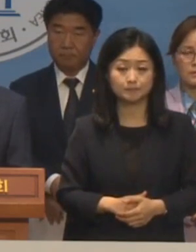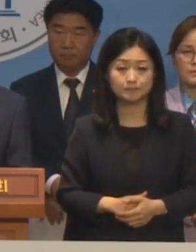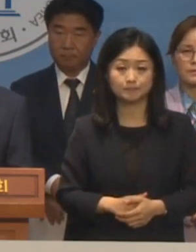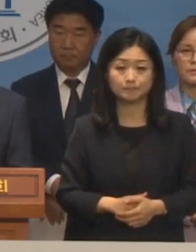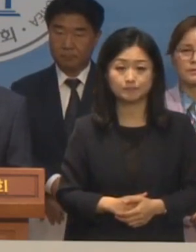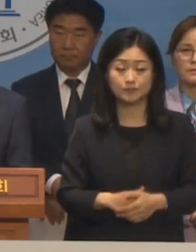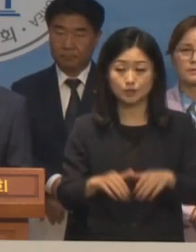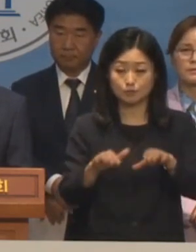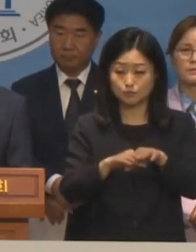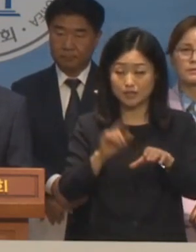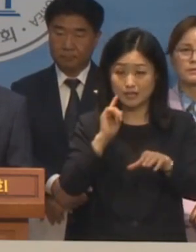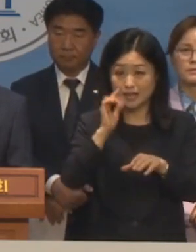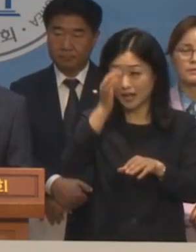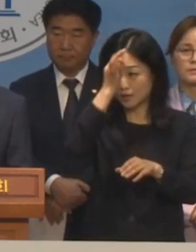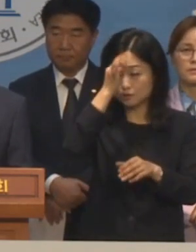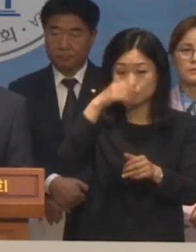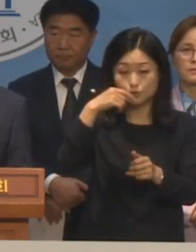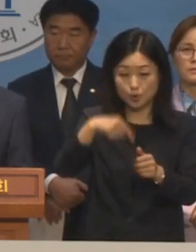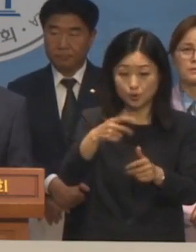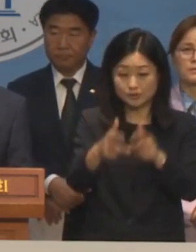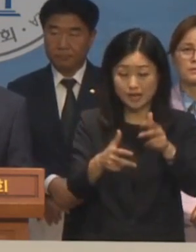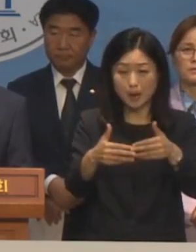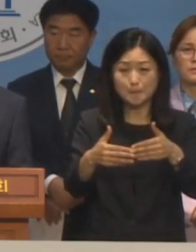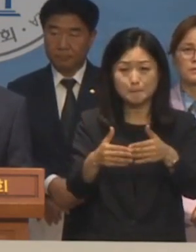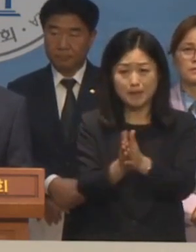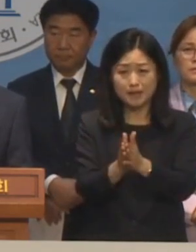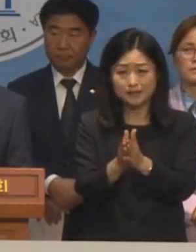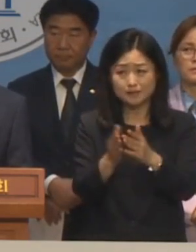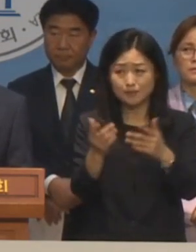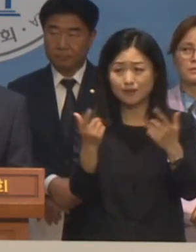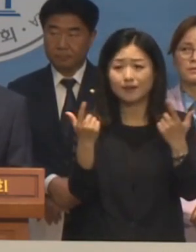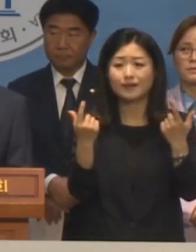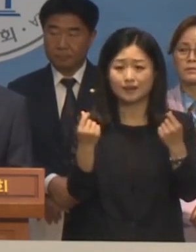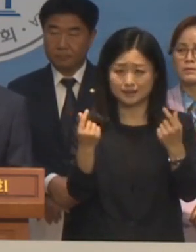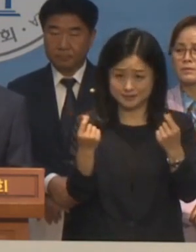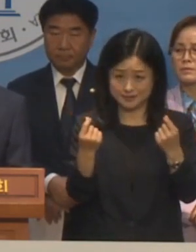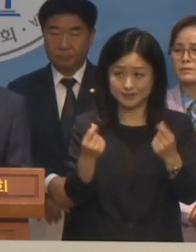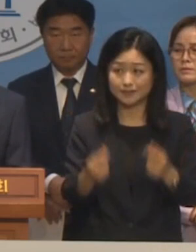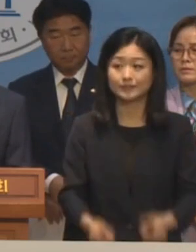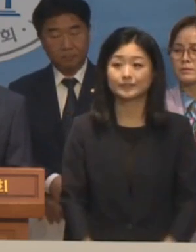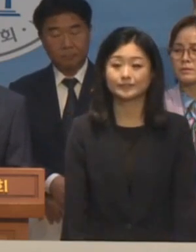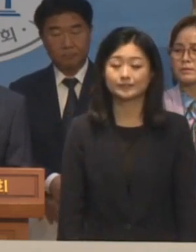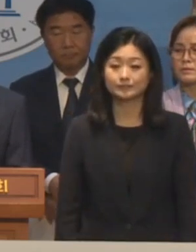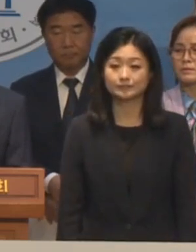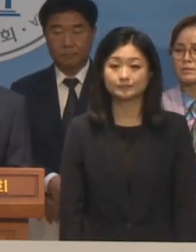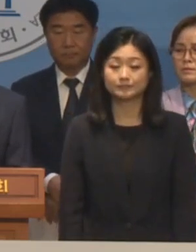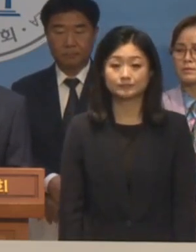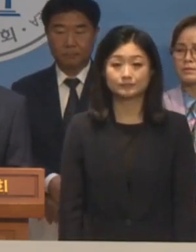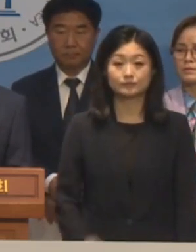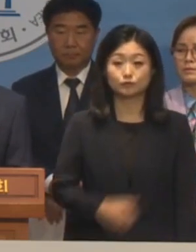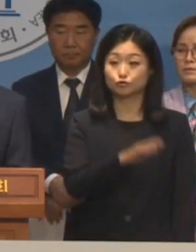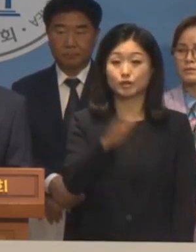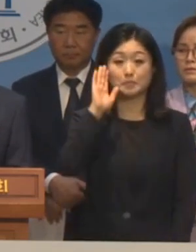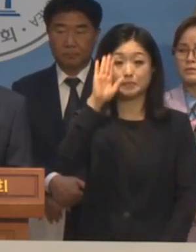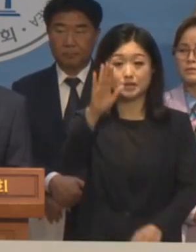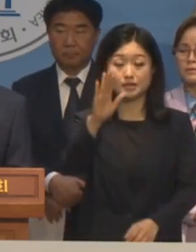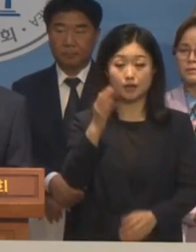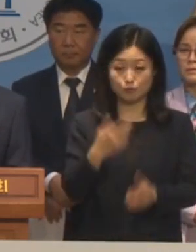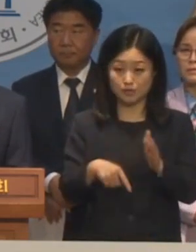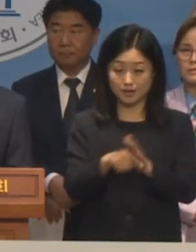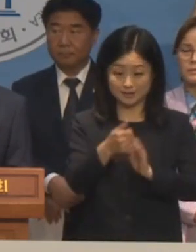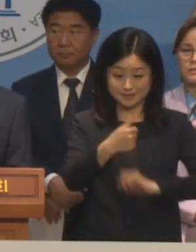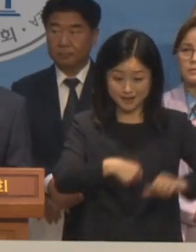사실상 문화예술교육 사업을 폐지하겠다라는 이야기입니다. 우리의 미래를 이어갈